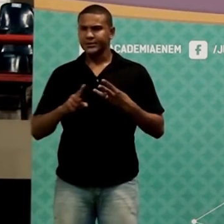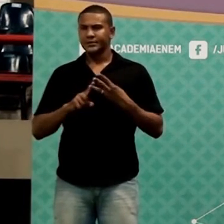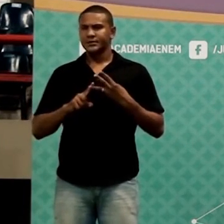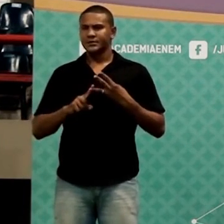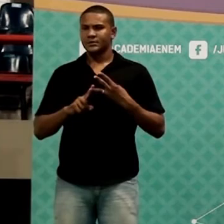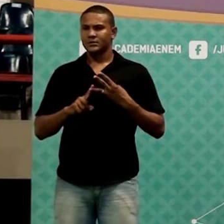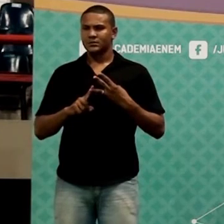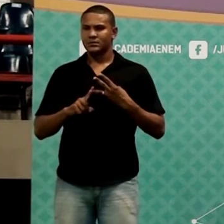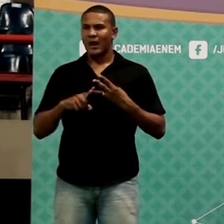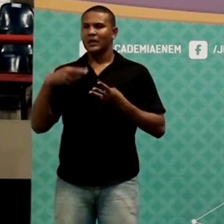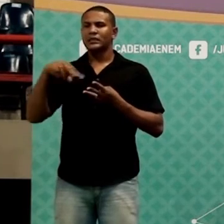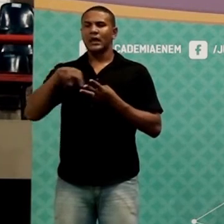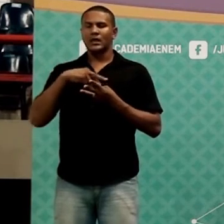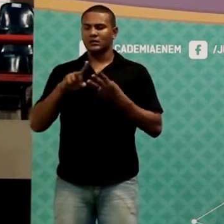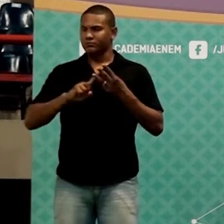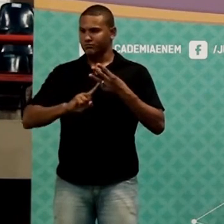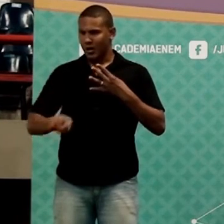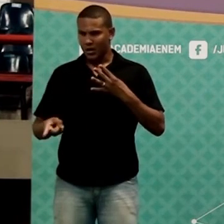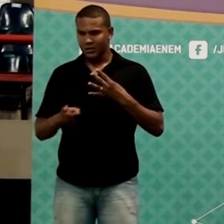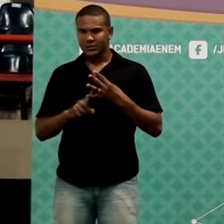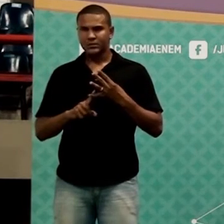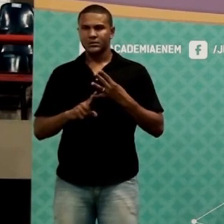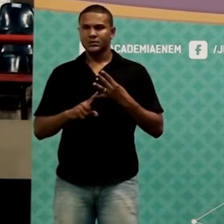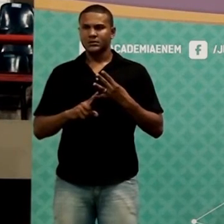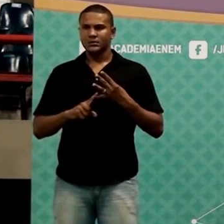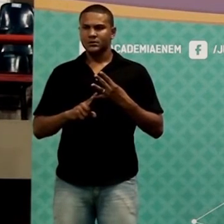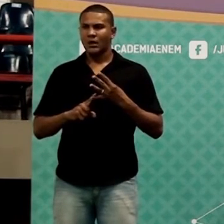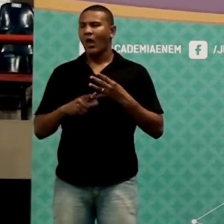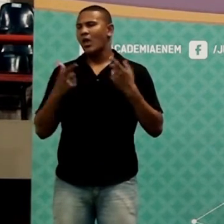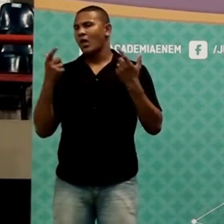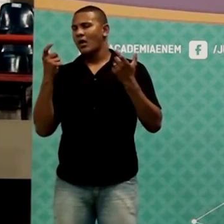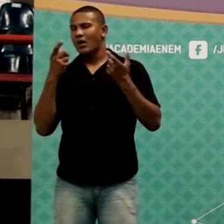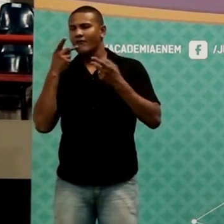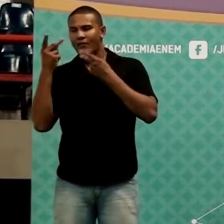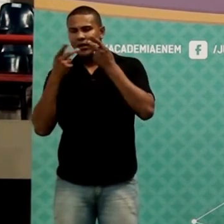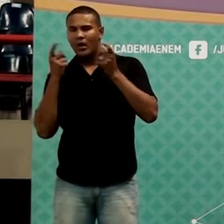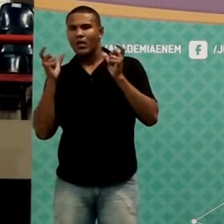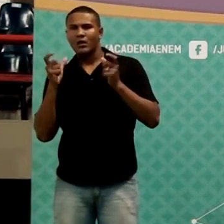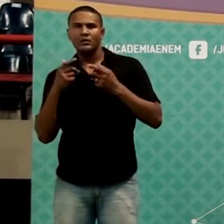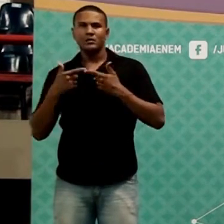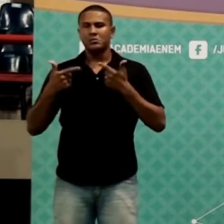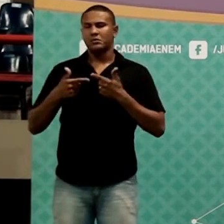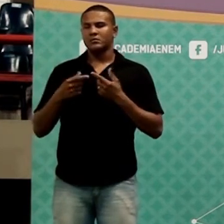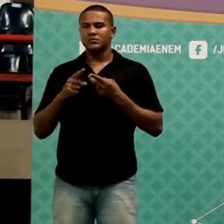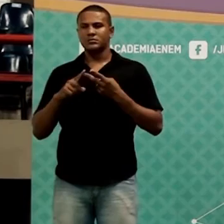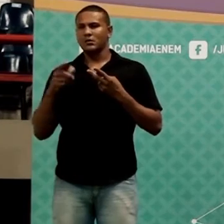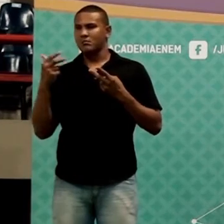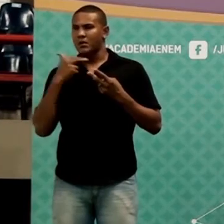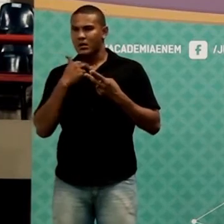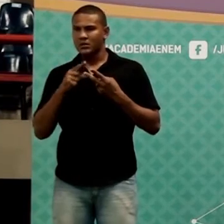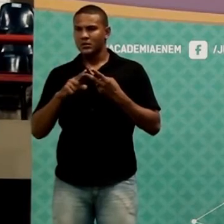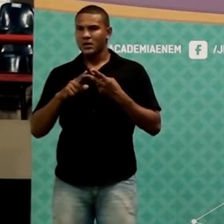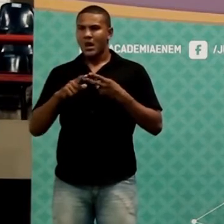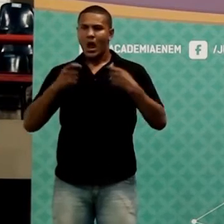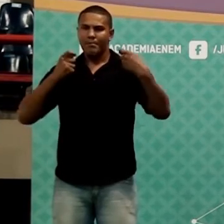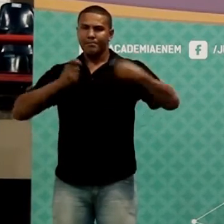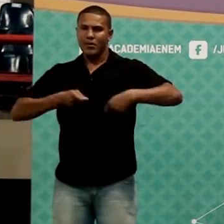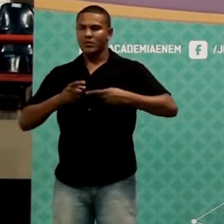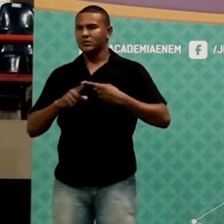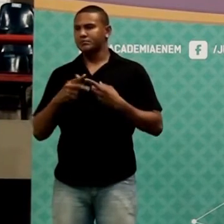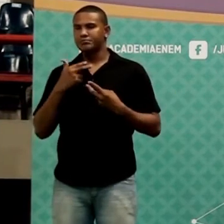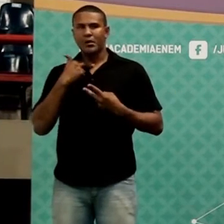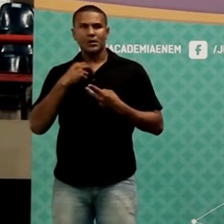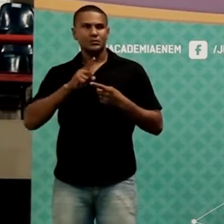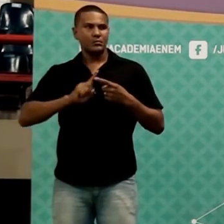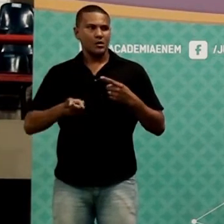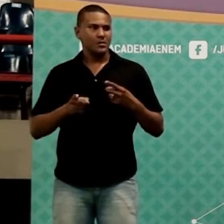certos tipos de dança, certos tipos de gíria, ok? Não pode jogo de aposta. Se